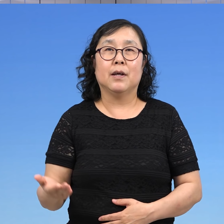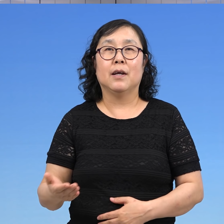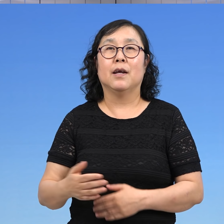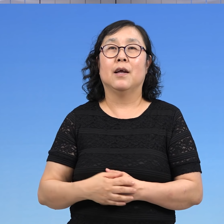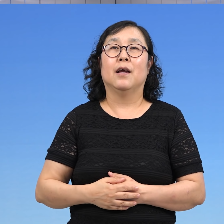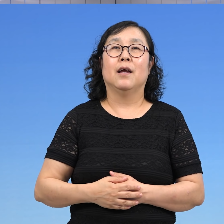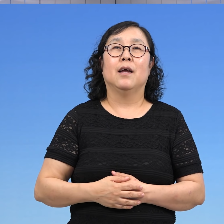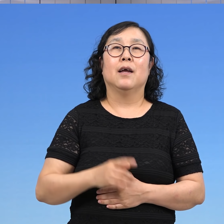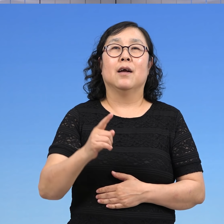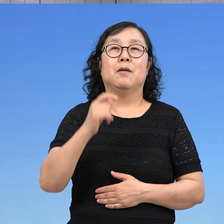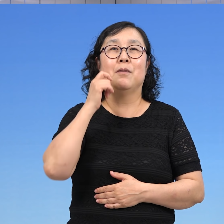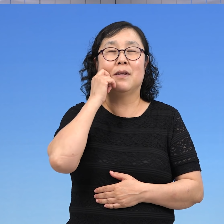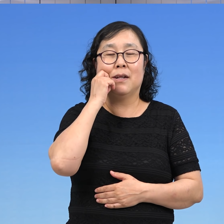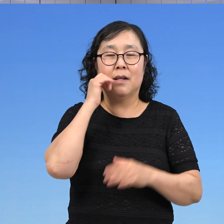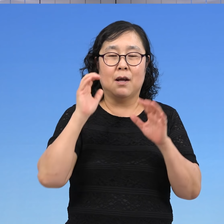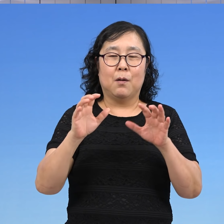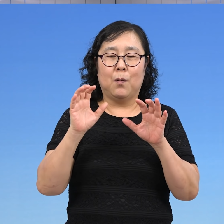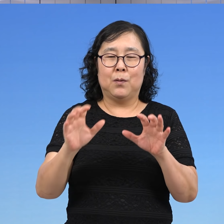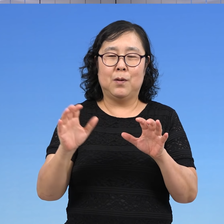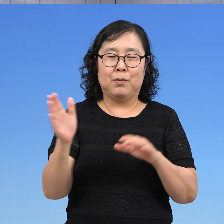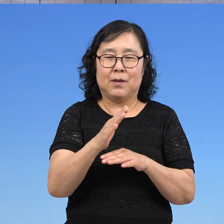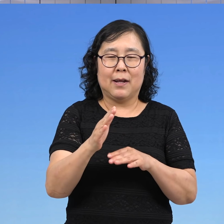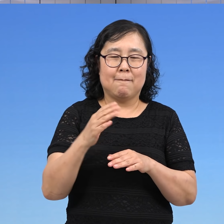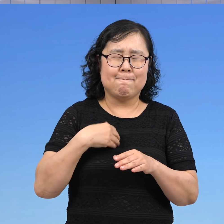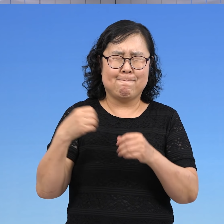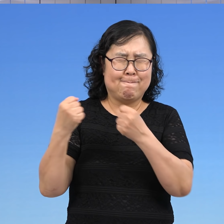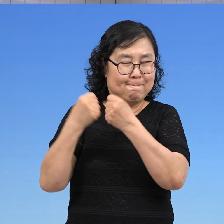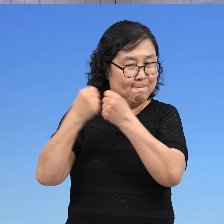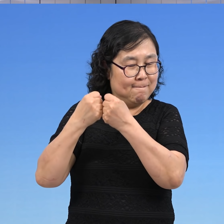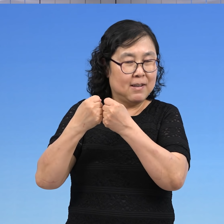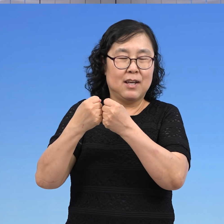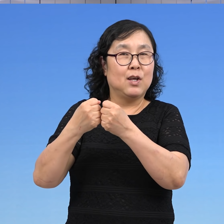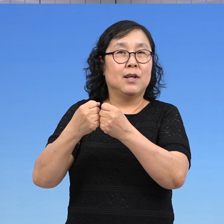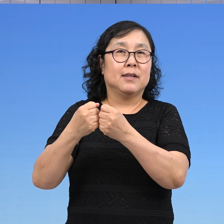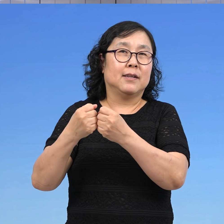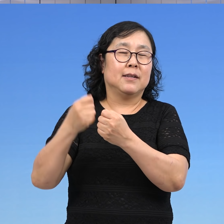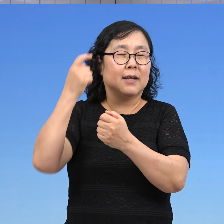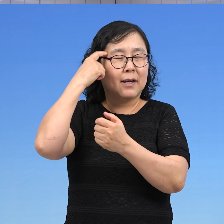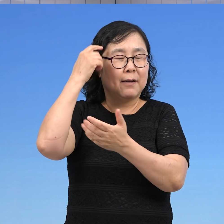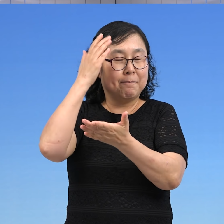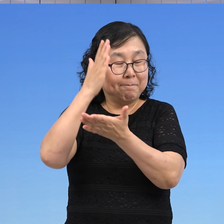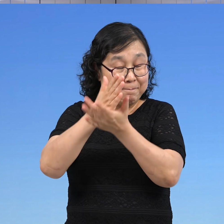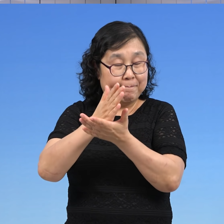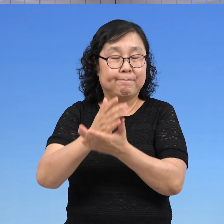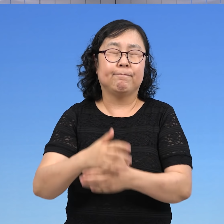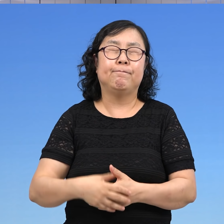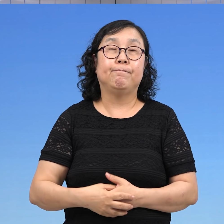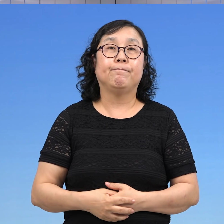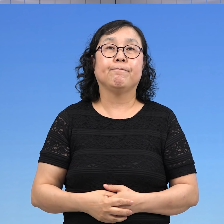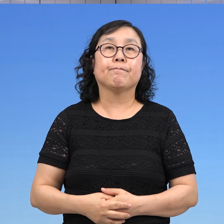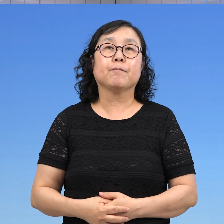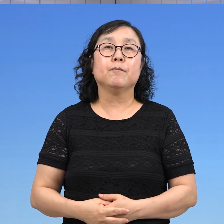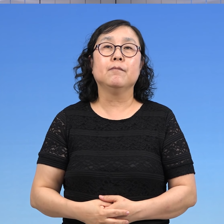1 여러분이 어 그걸 못했네 온 멱살 잡아 인식 그렇게는 생각하지 마시고요